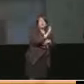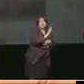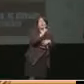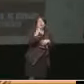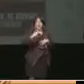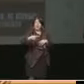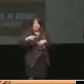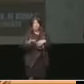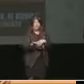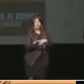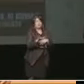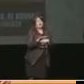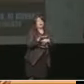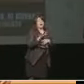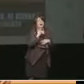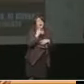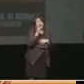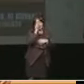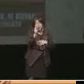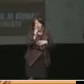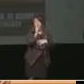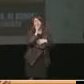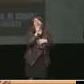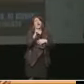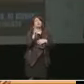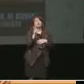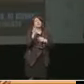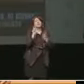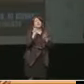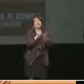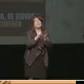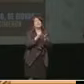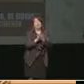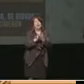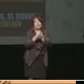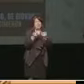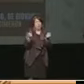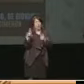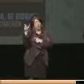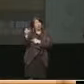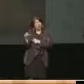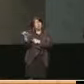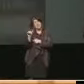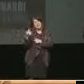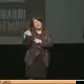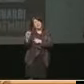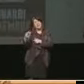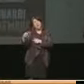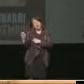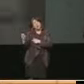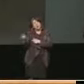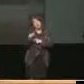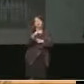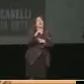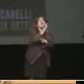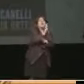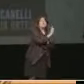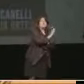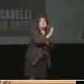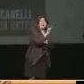omaggio a Sime Nonna 30 anni dalla scomparsa a Elena Stancanelli su Anna Maria Ortese Ilaria Bernardini